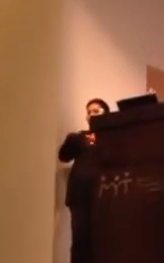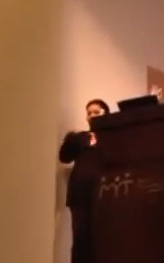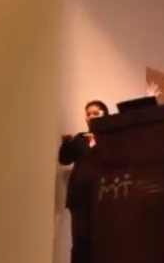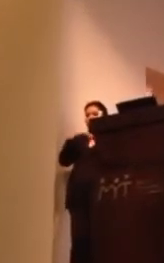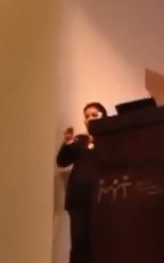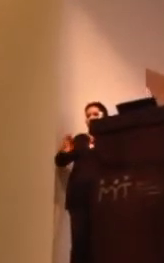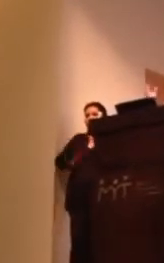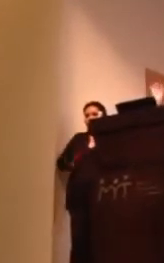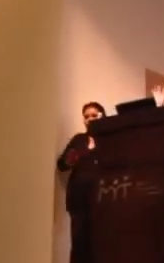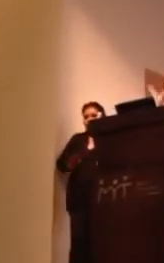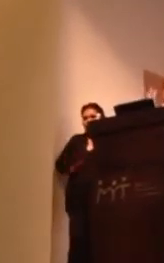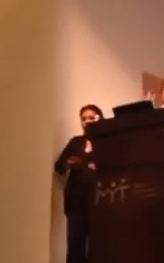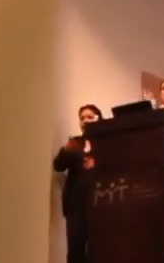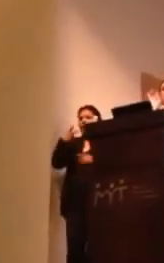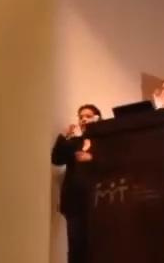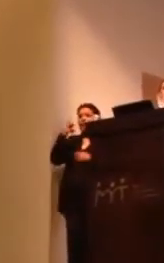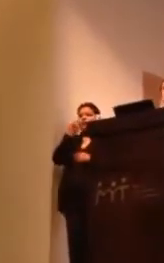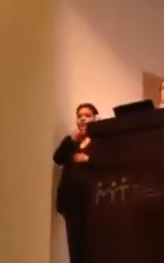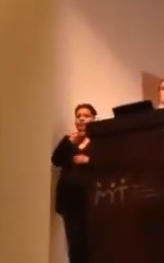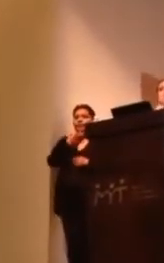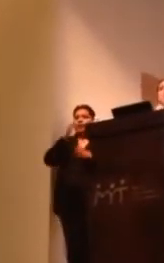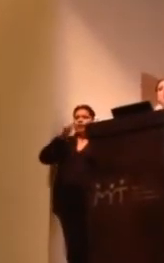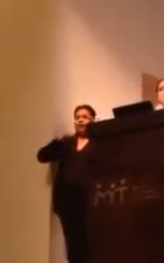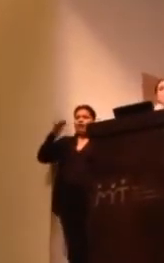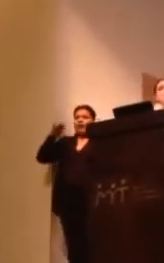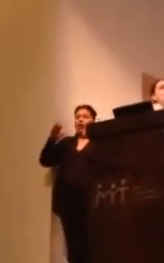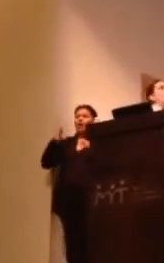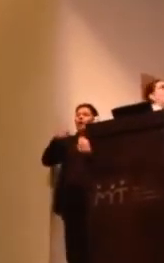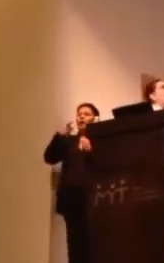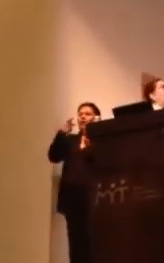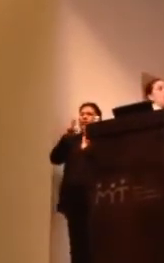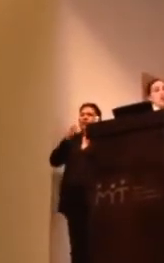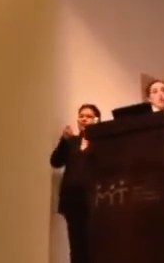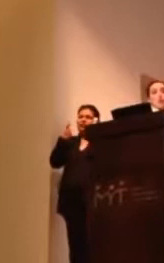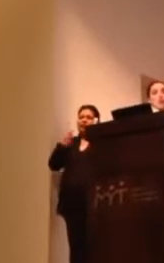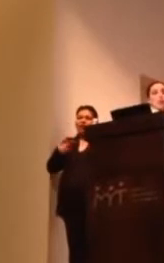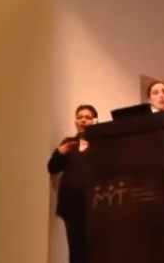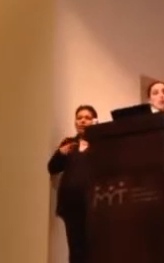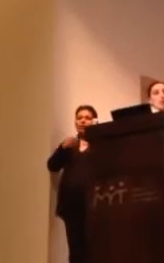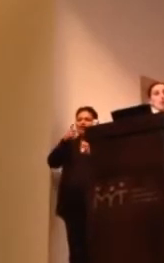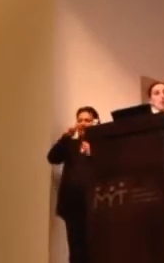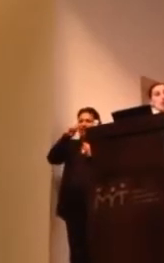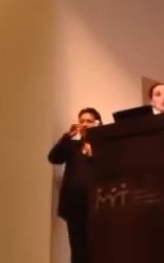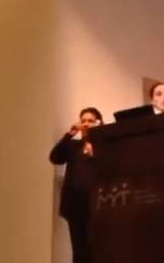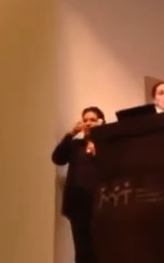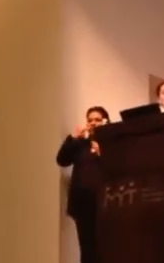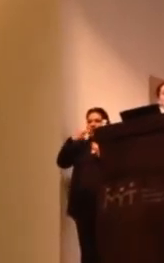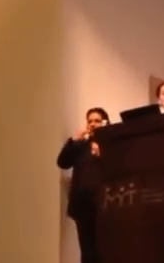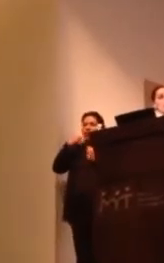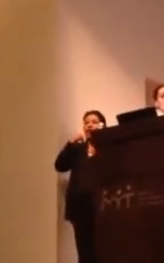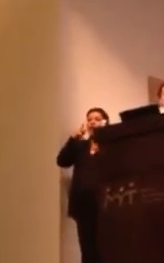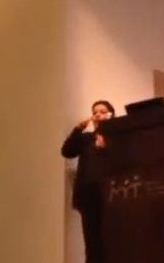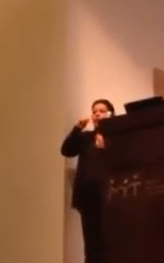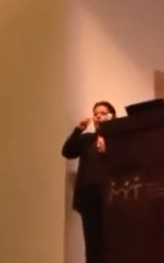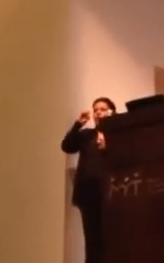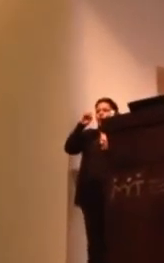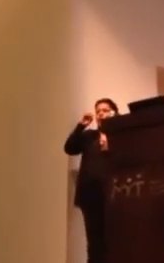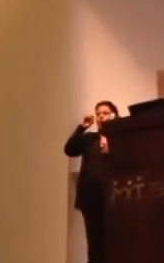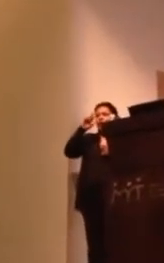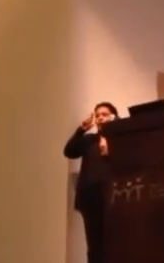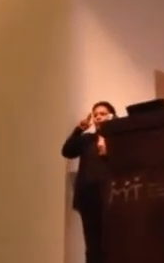la conducta y eso. También por eso a veces son torpes, sobre todo cuando tienen este tipo de